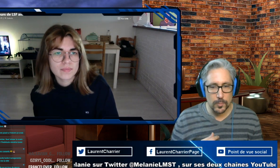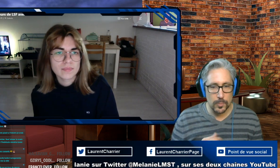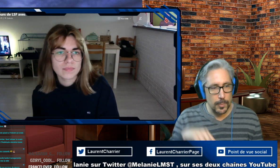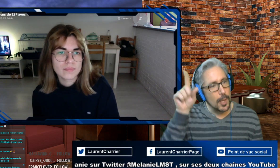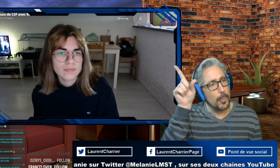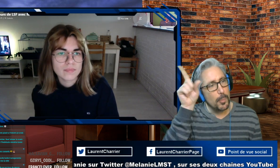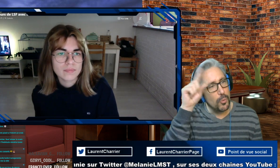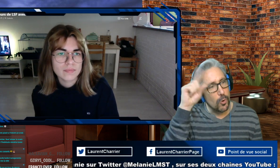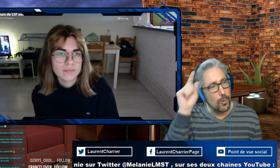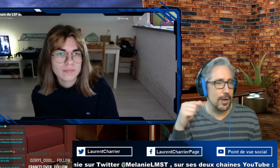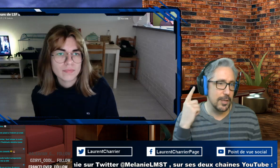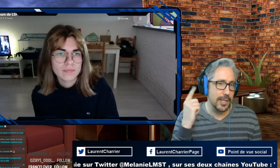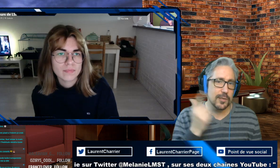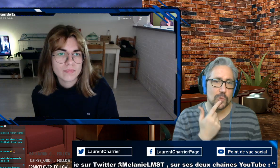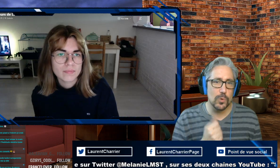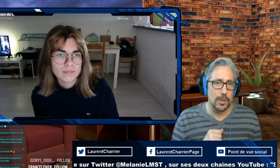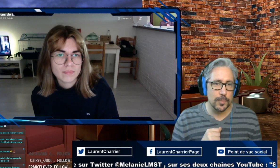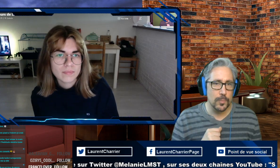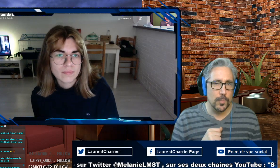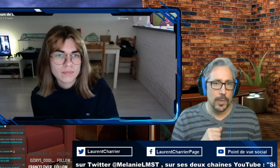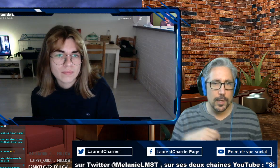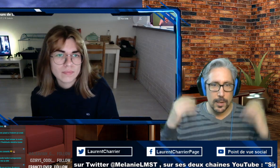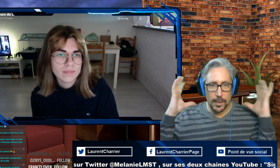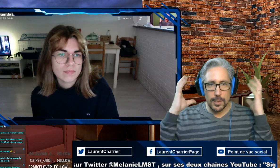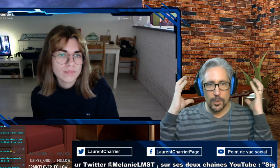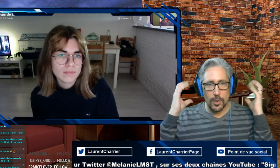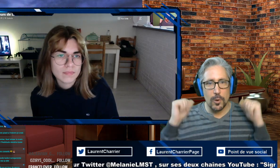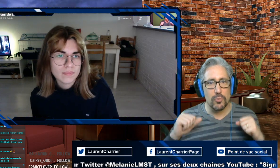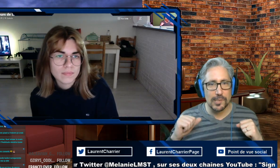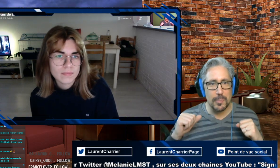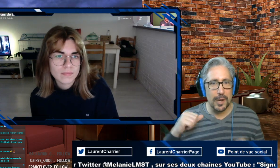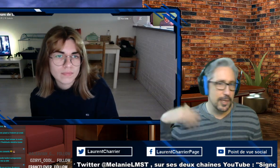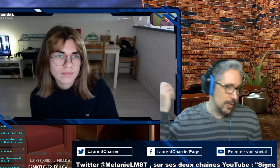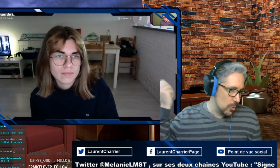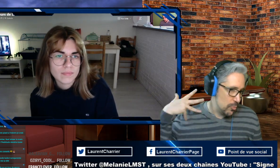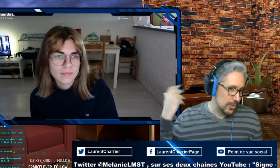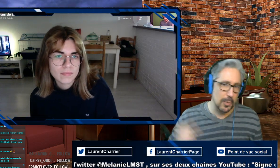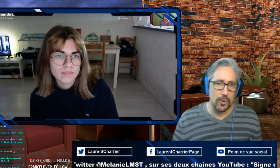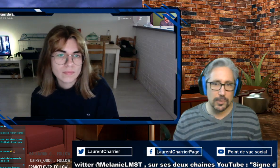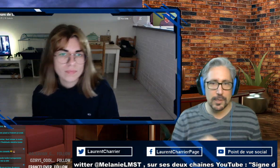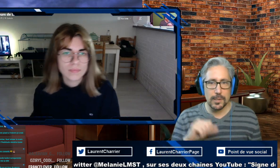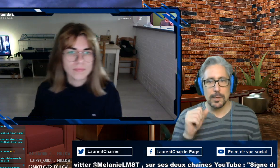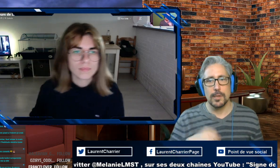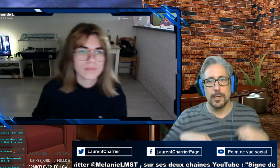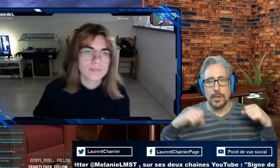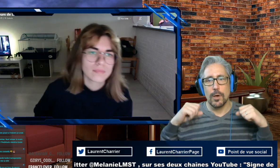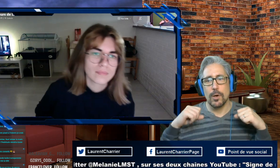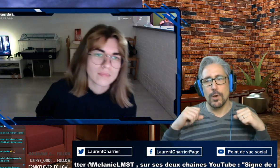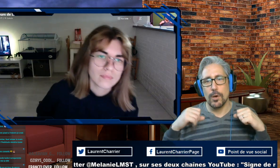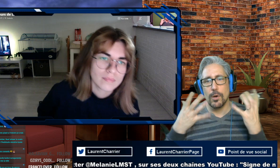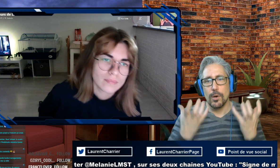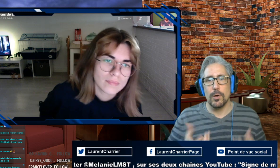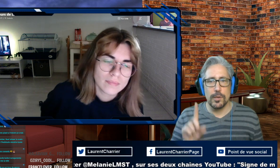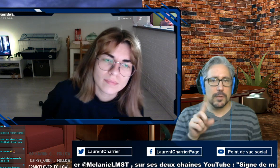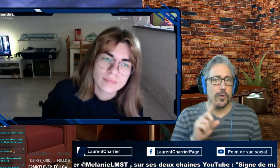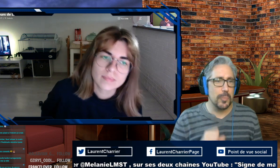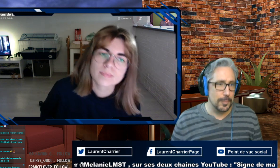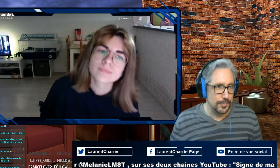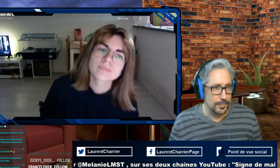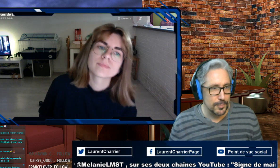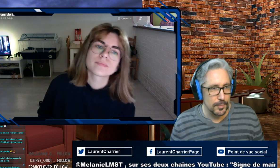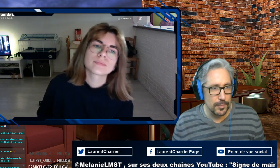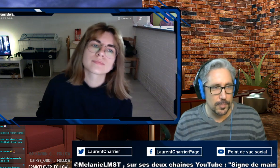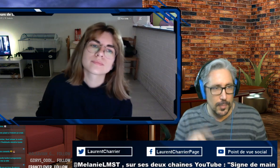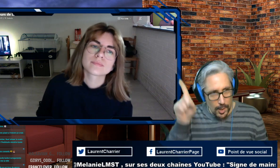Alors, pourquoi il y a des sourds? Pour s'appareiller ou pour s'implanter, ils veulent